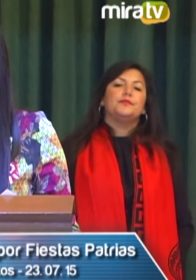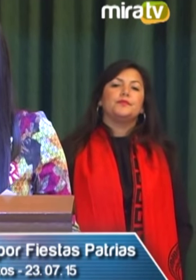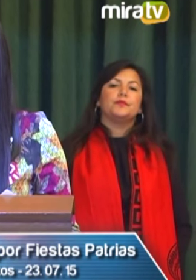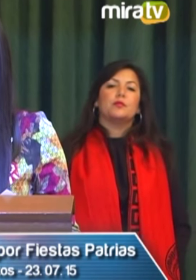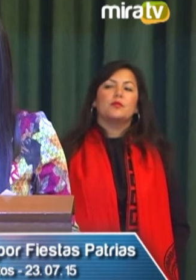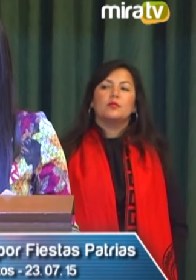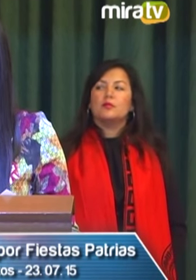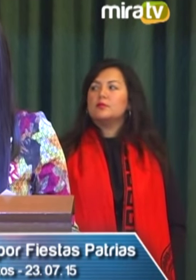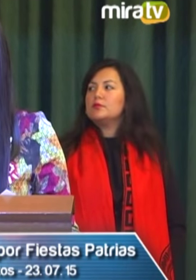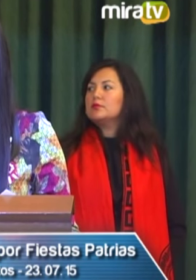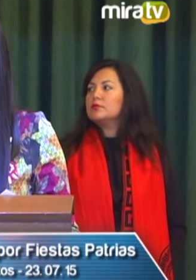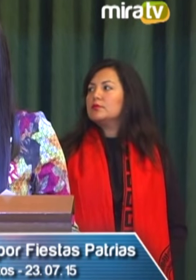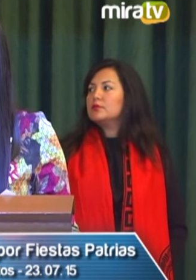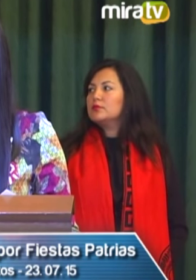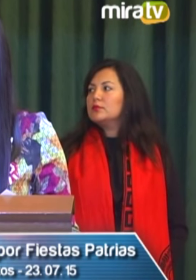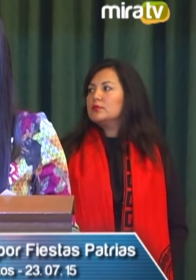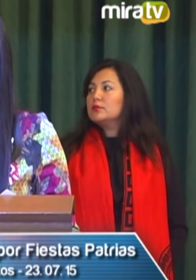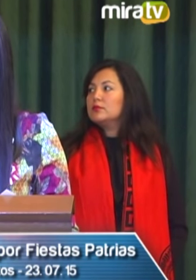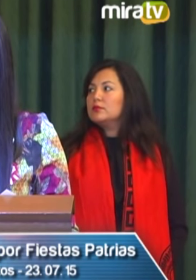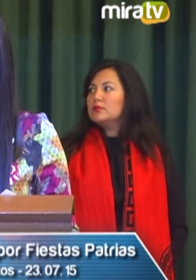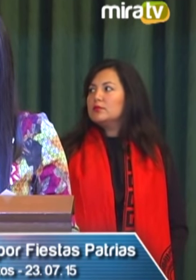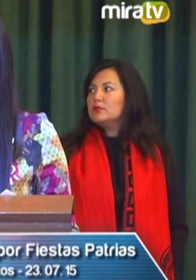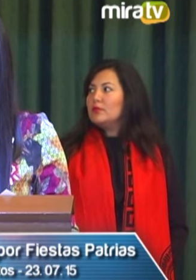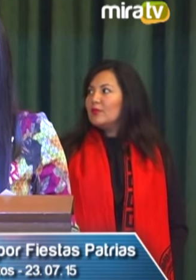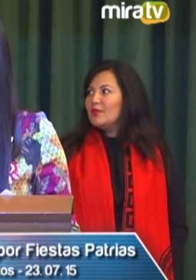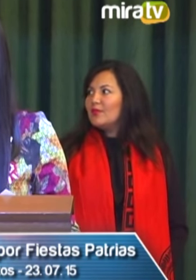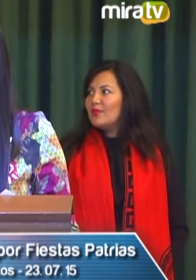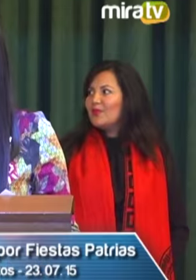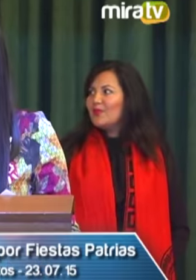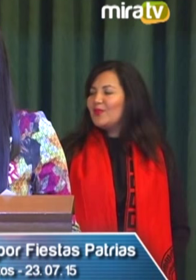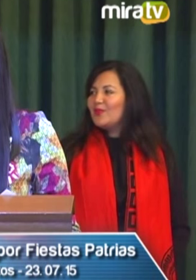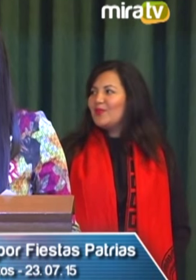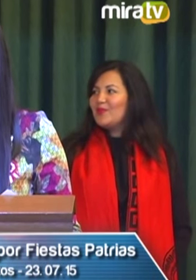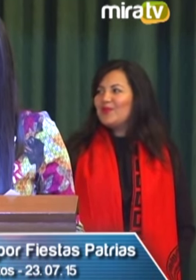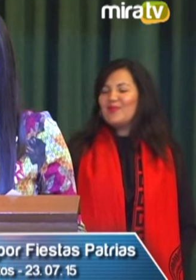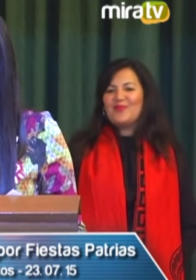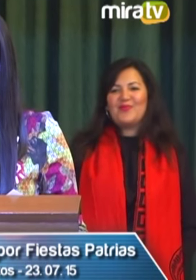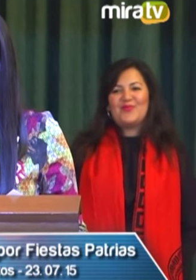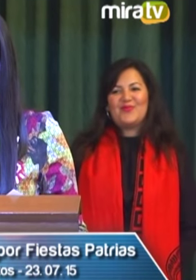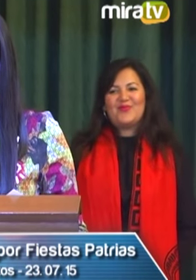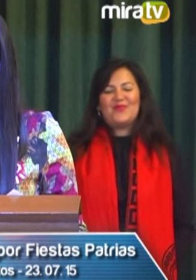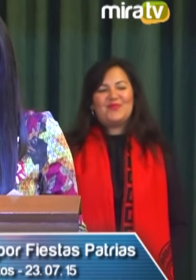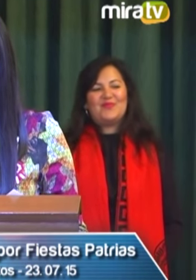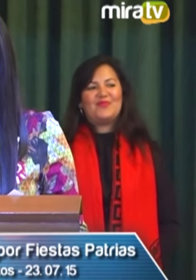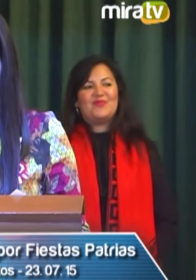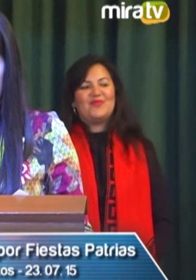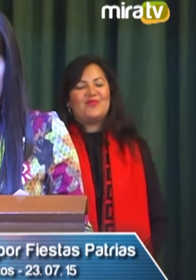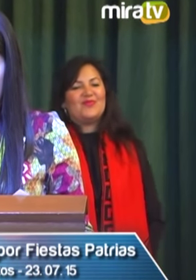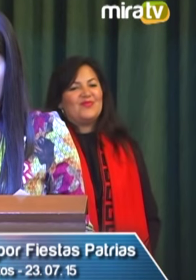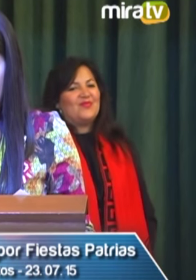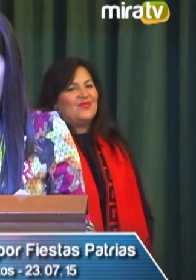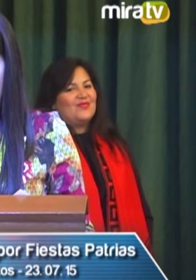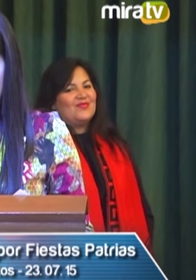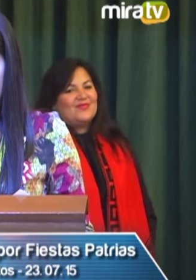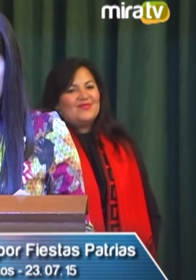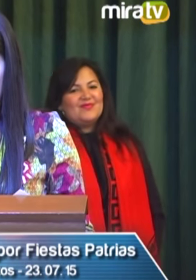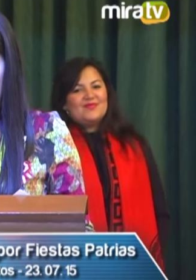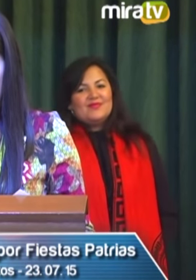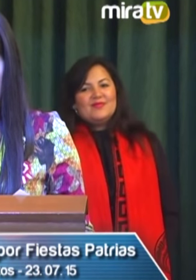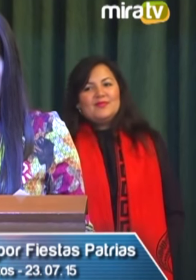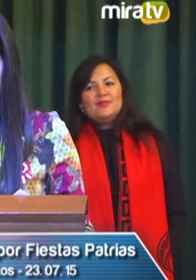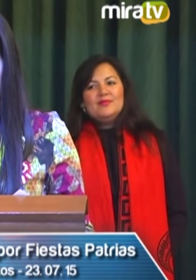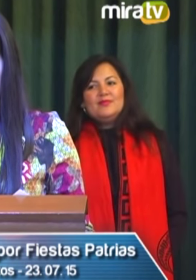las credenciales correspondientes al presidente de la República, congresistas y presidentes de la región.